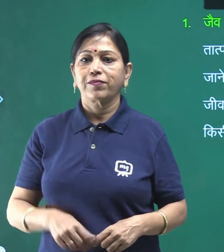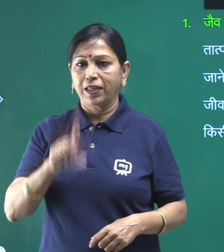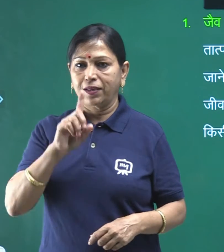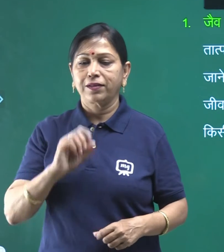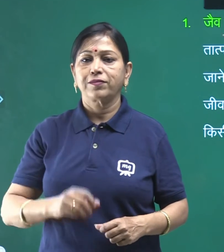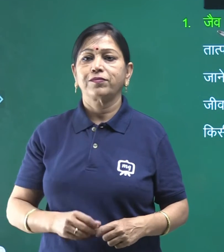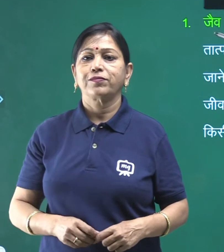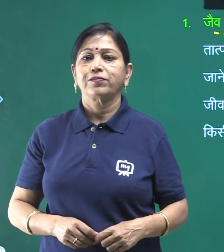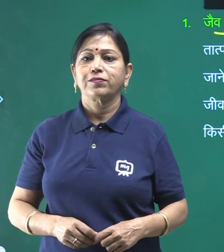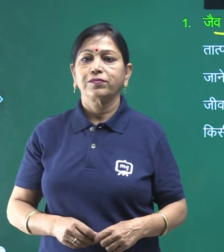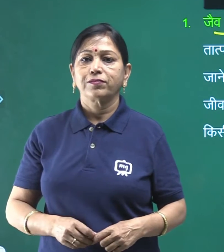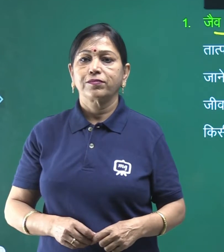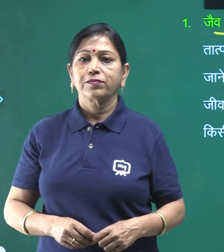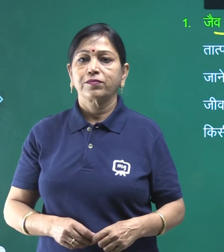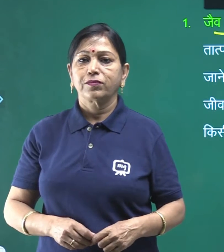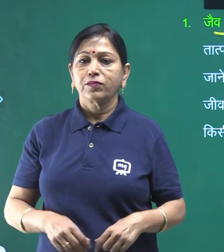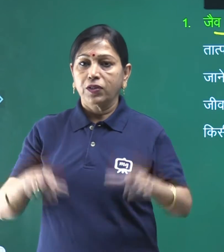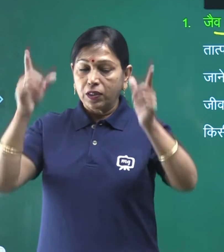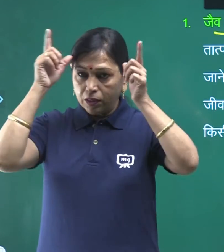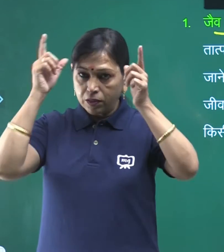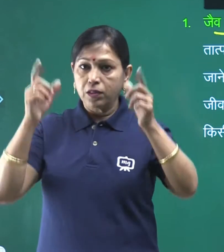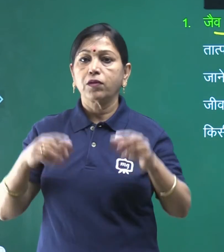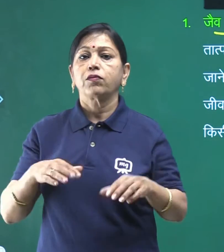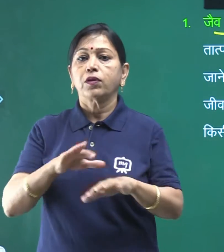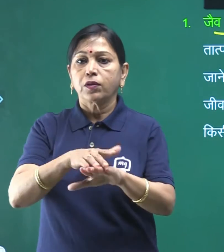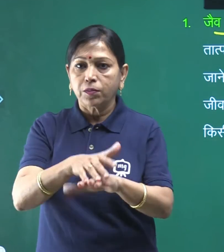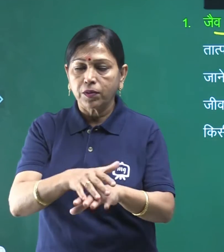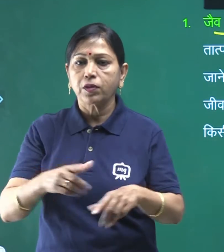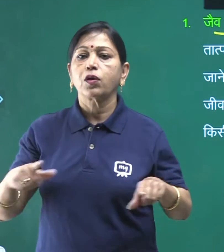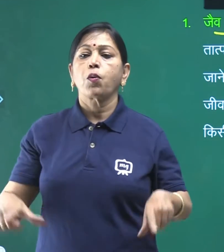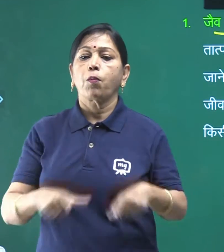1. जैव विविधता।